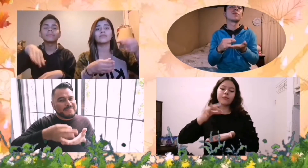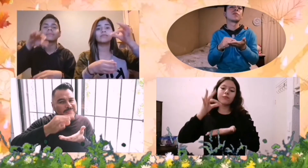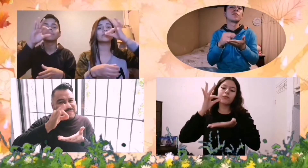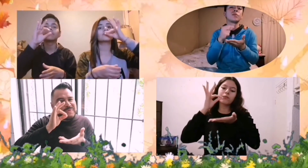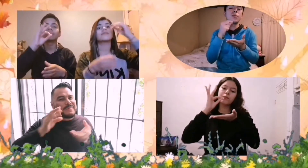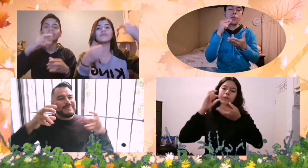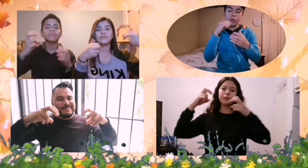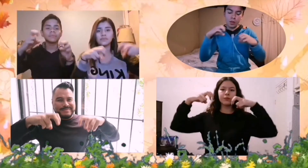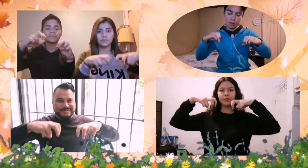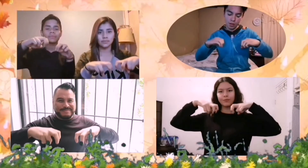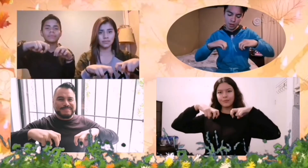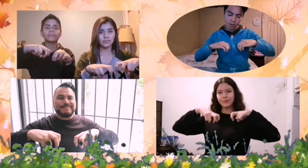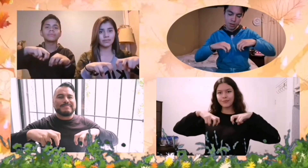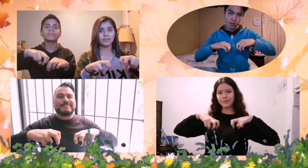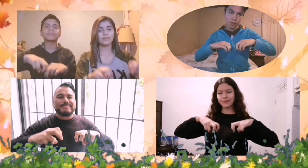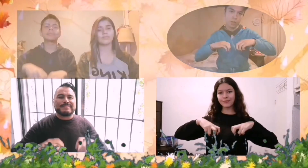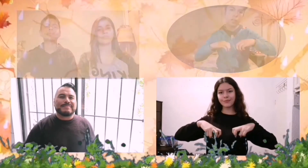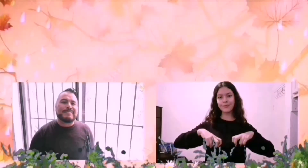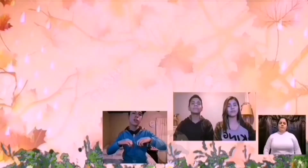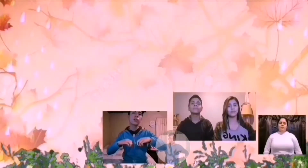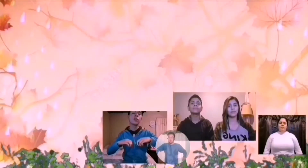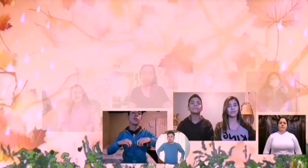en nuestro bar.